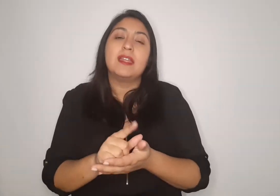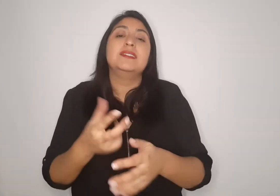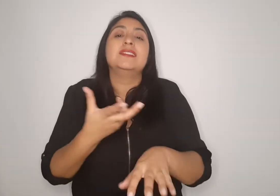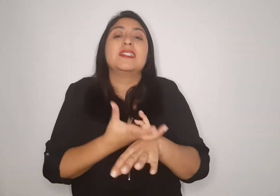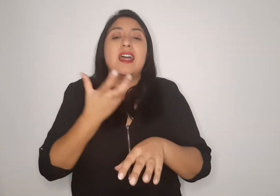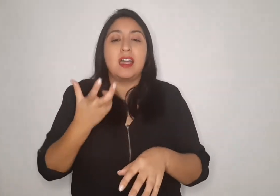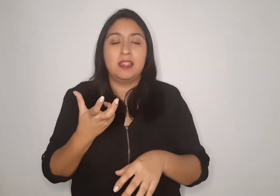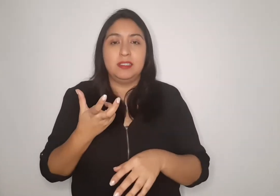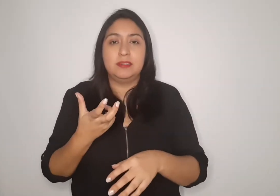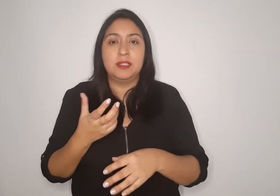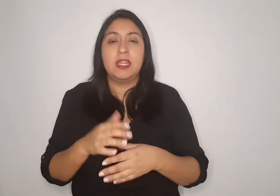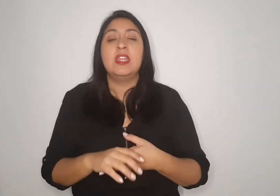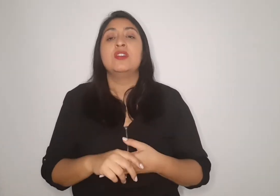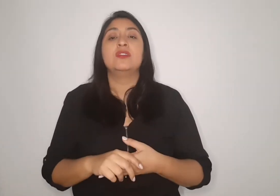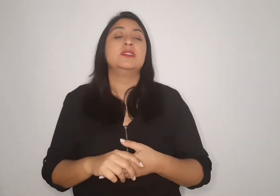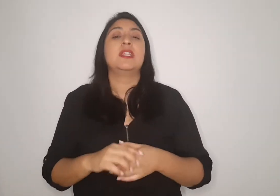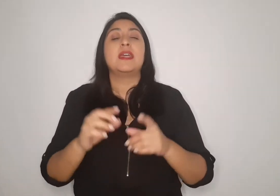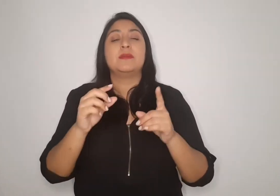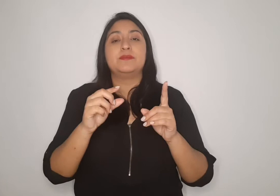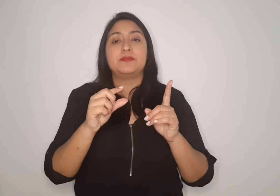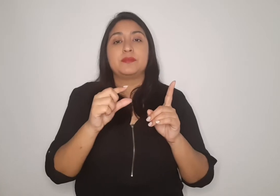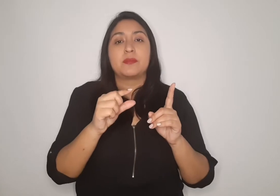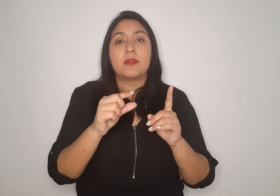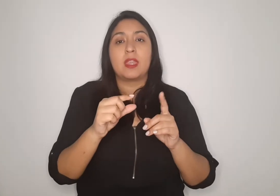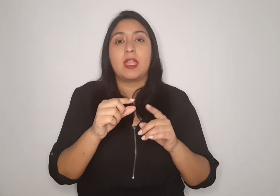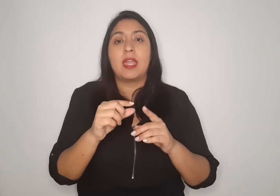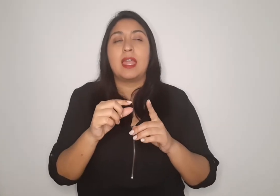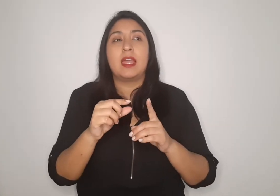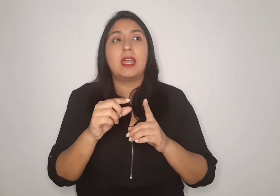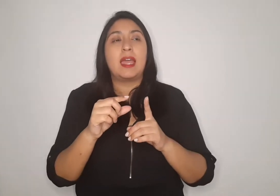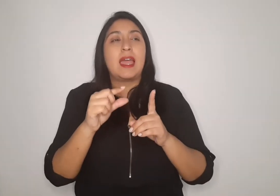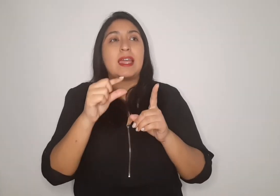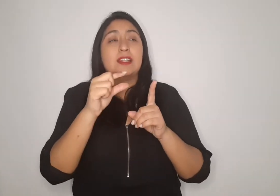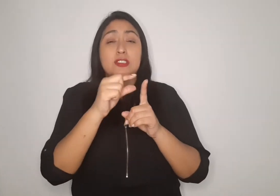en ese sentido hace la palabra, no sé cómo se llama cuando una palabra significa dos cosas,